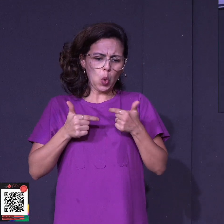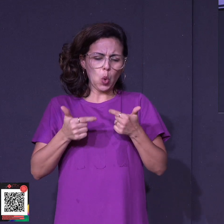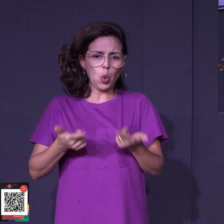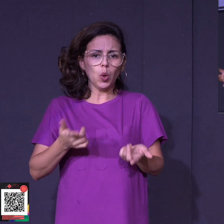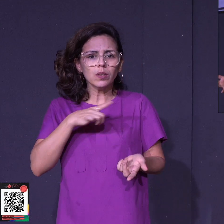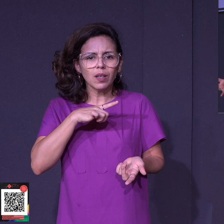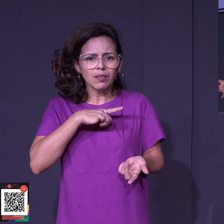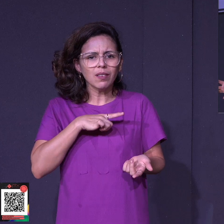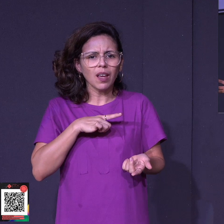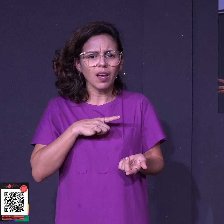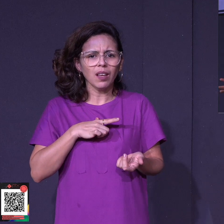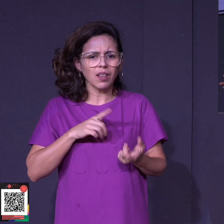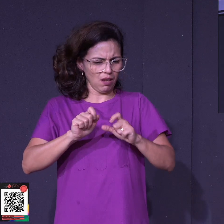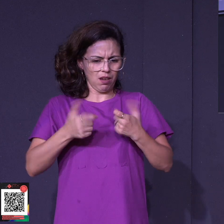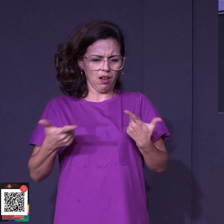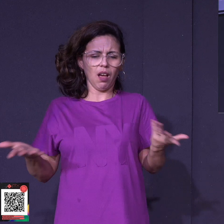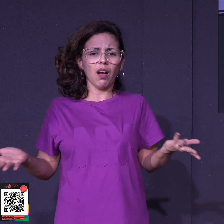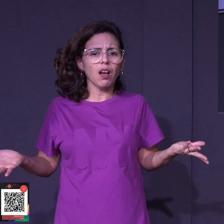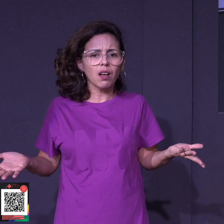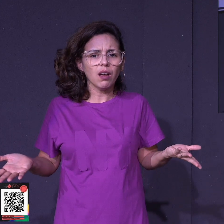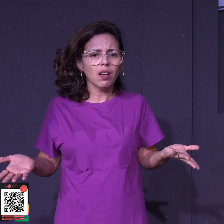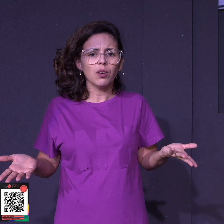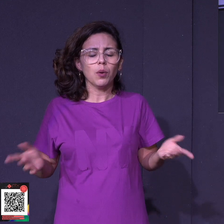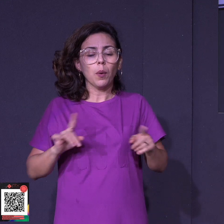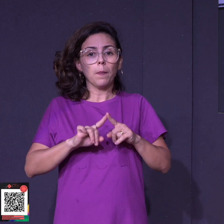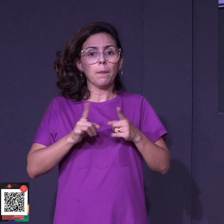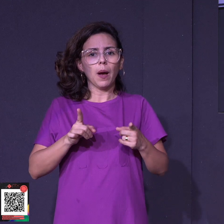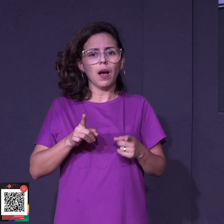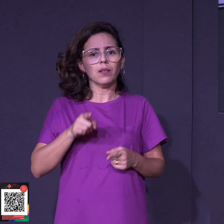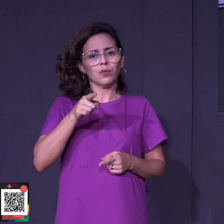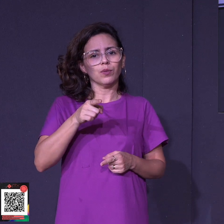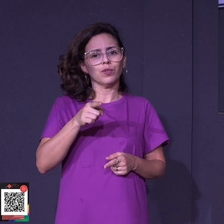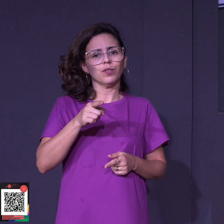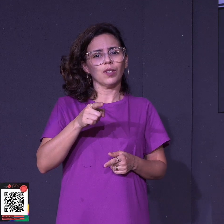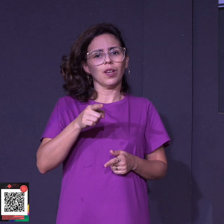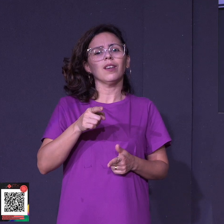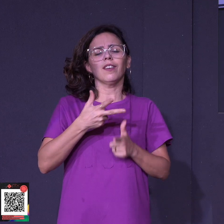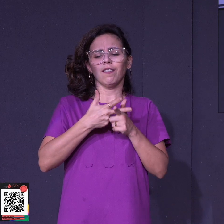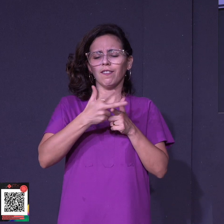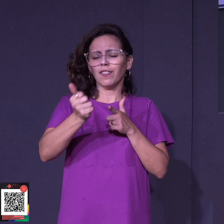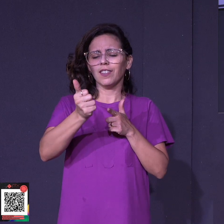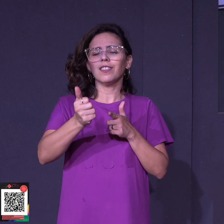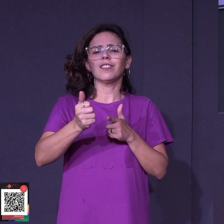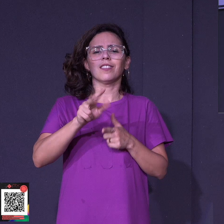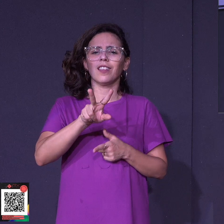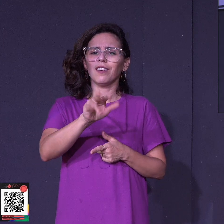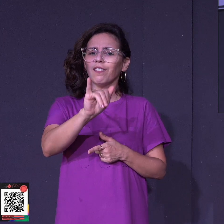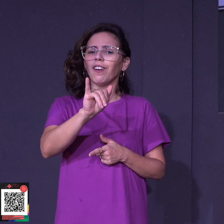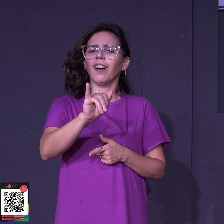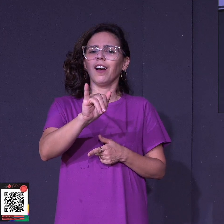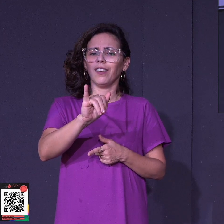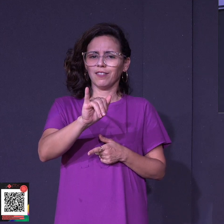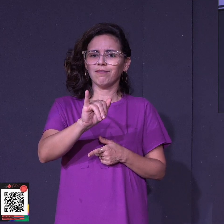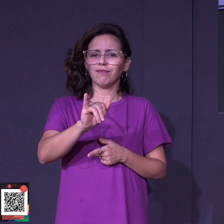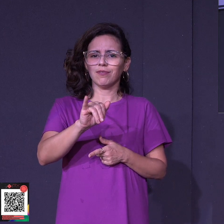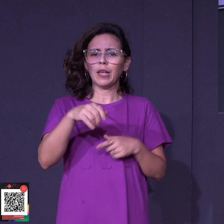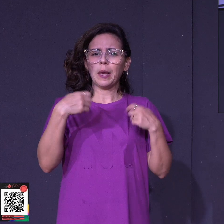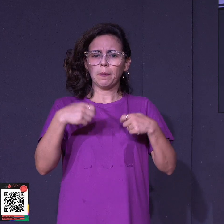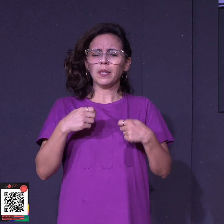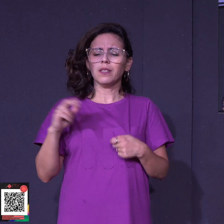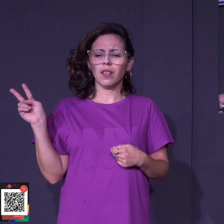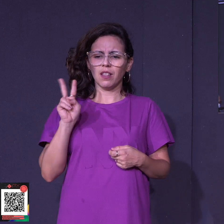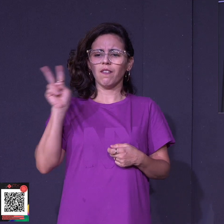majestosa do que lutar e desfrutar da vitória? Criar uma escala de valor. Estou preparando a